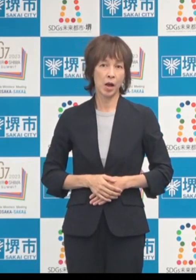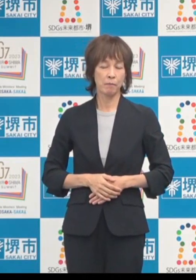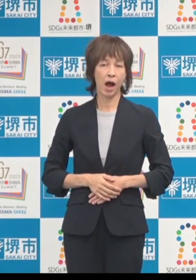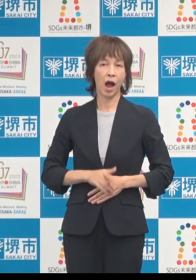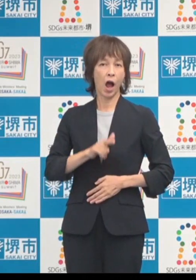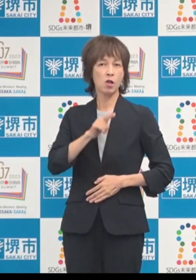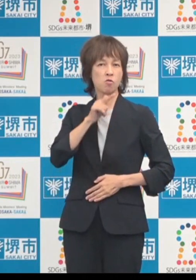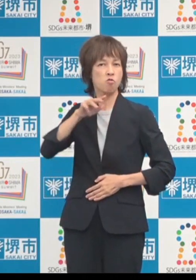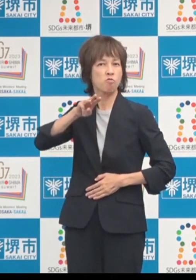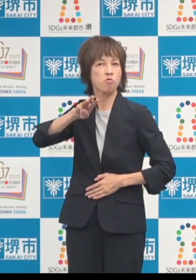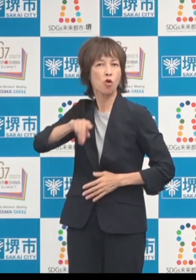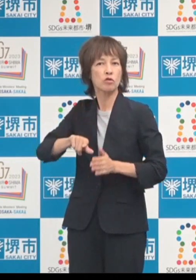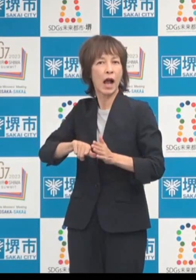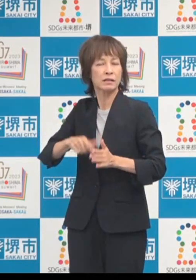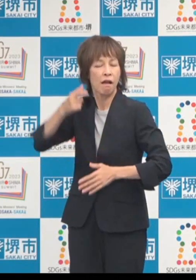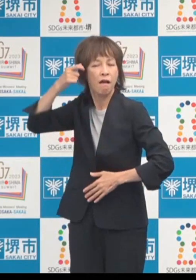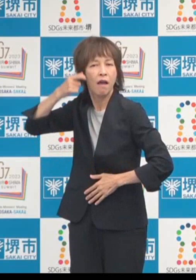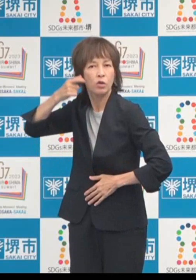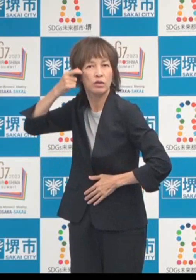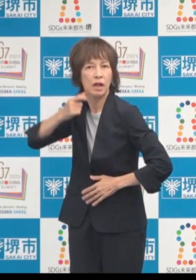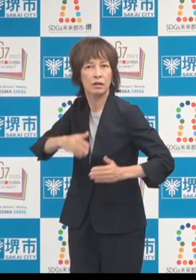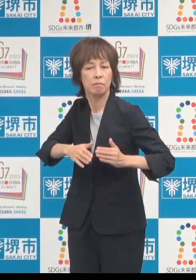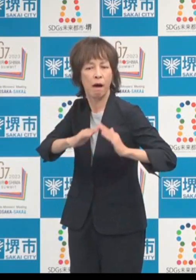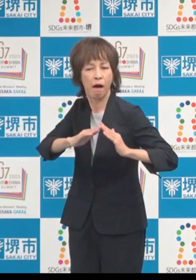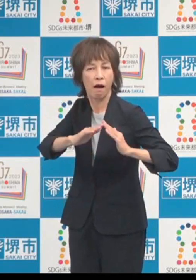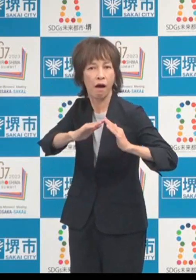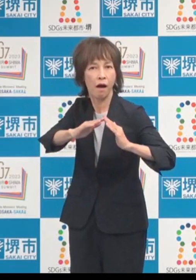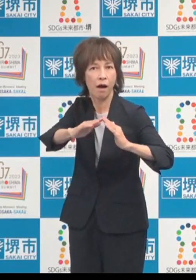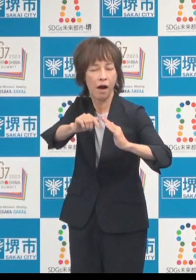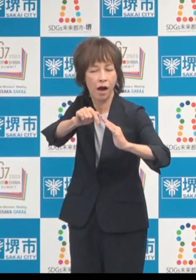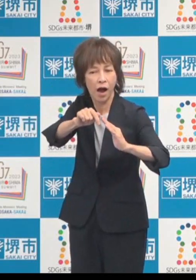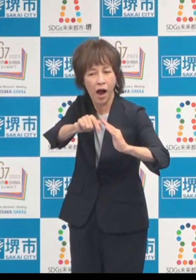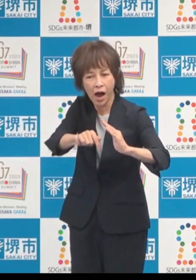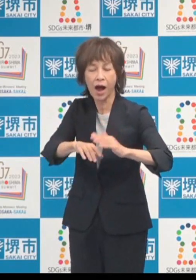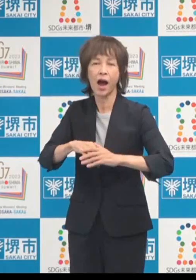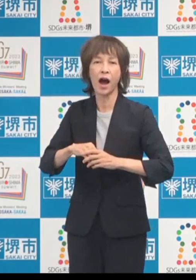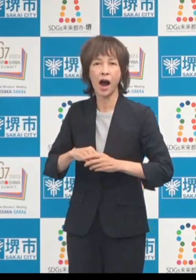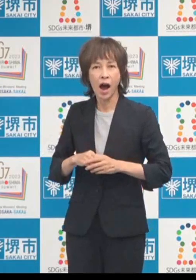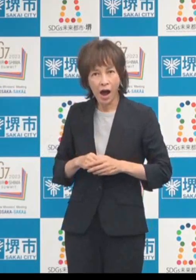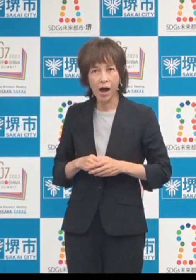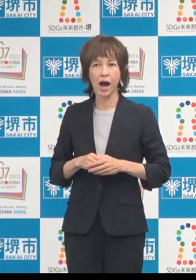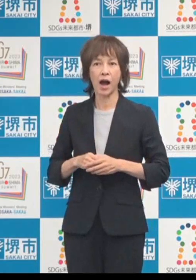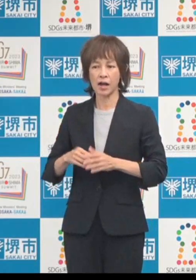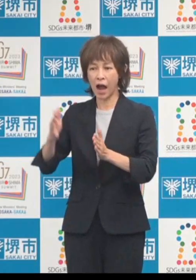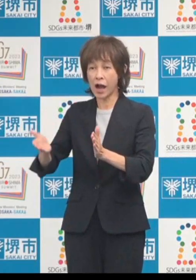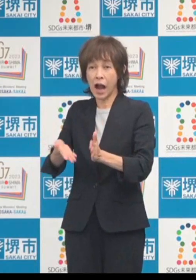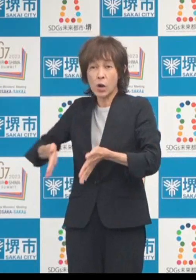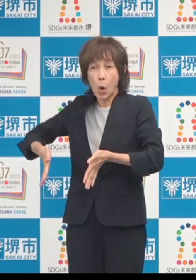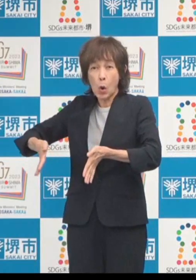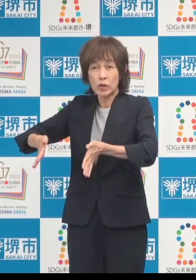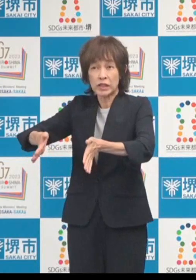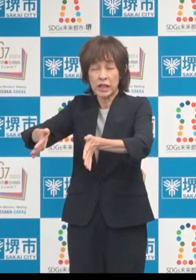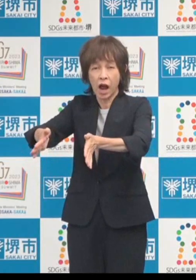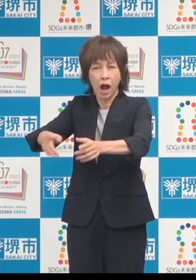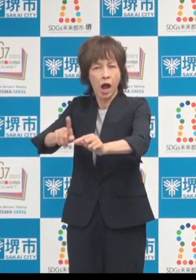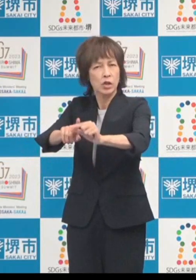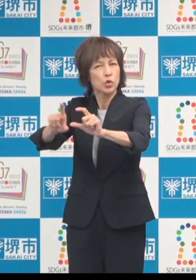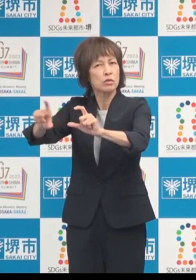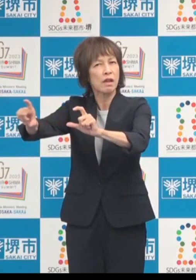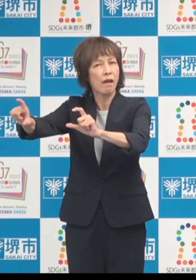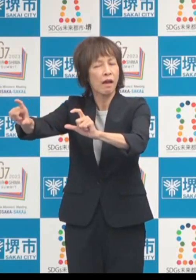ですね、江戸時代に修復されたのが、この赤字の観光エリアです。中世の時代の黄金の蛇と言われた観光エリアは、もう少